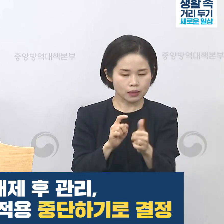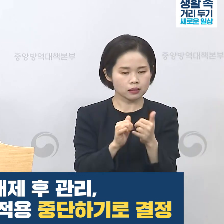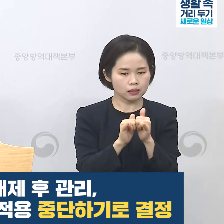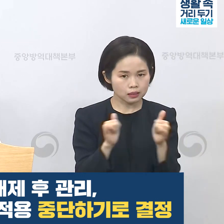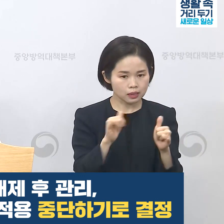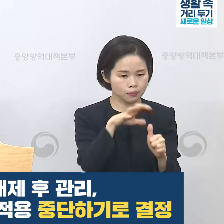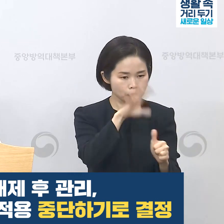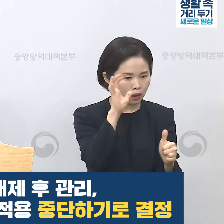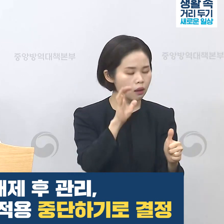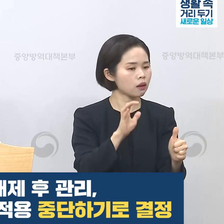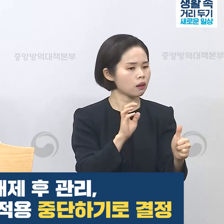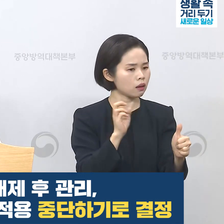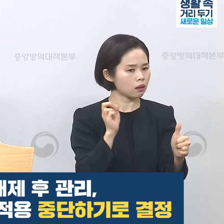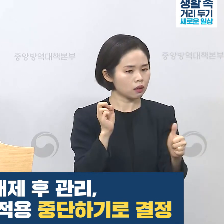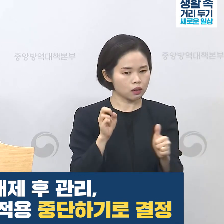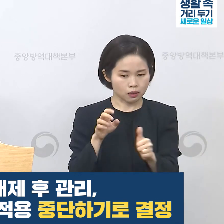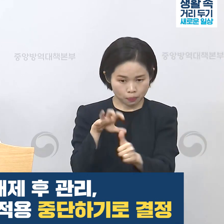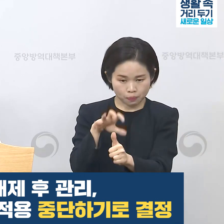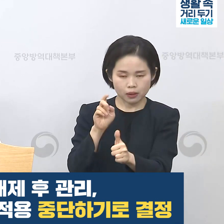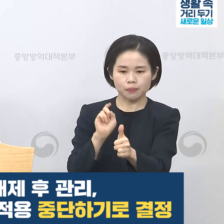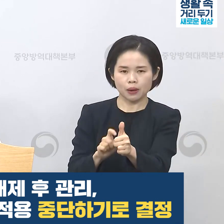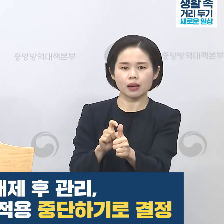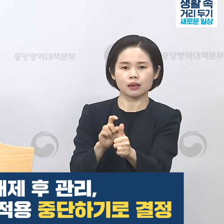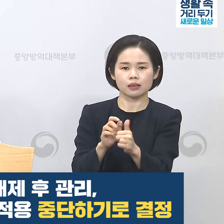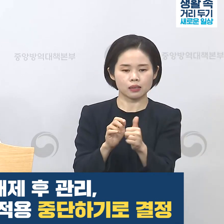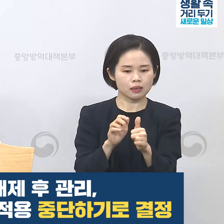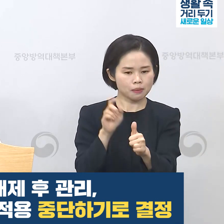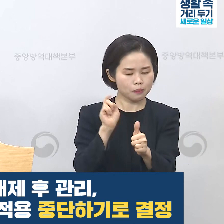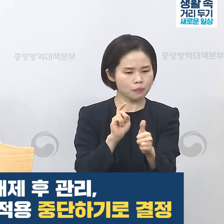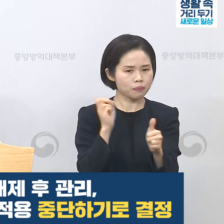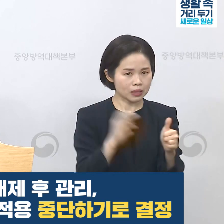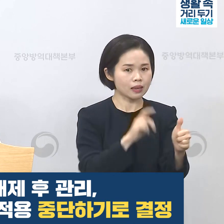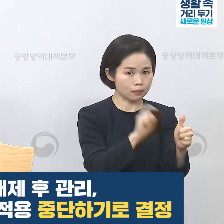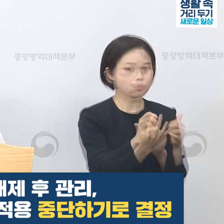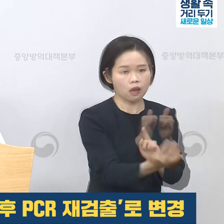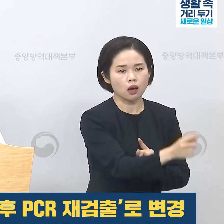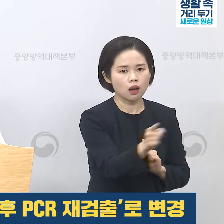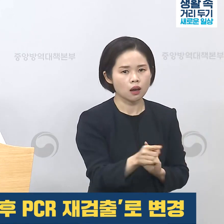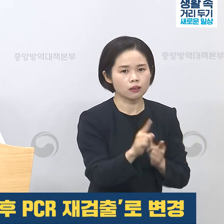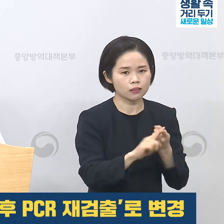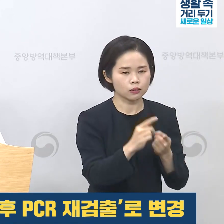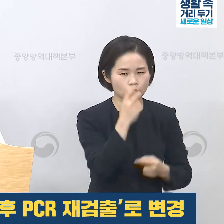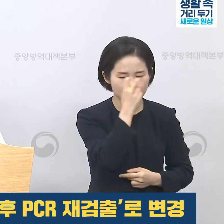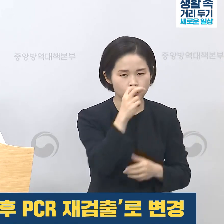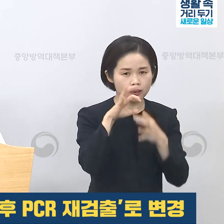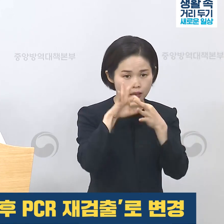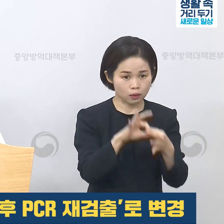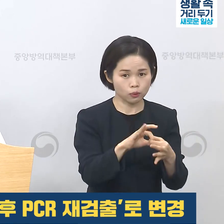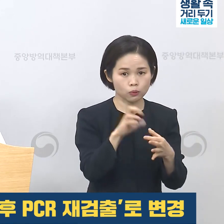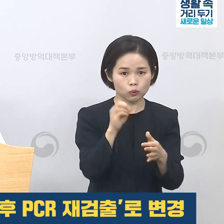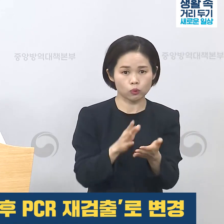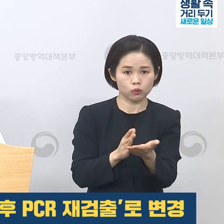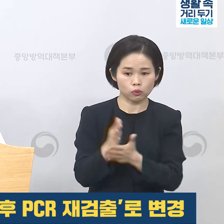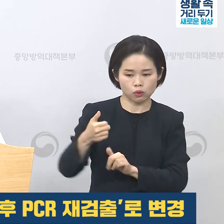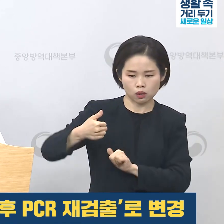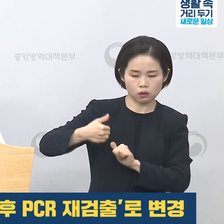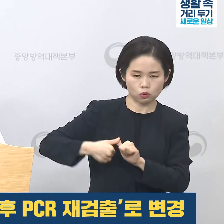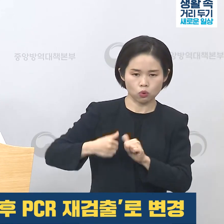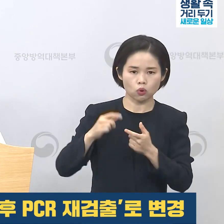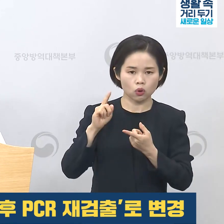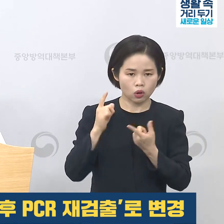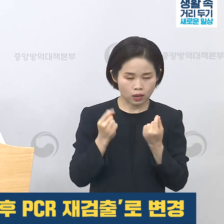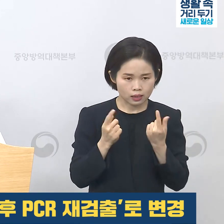관리, 재양성자의 관리 방안의 적용을 중단하기로 결정하였습니다. 또 전문가의 공고에 따라서